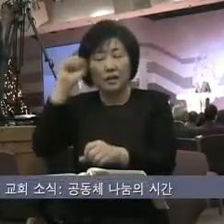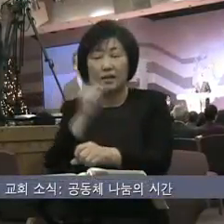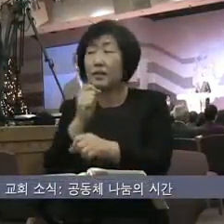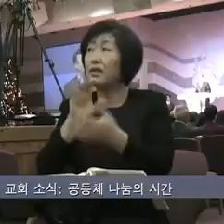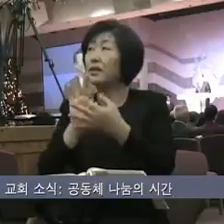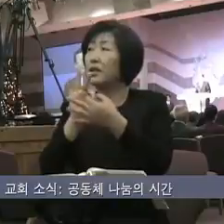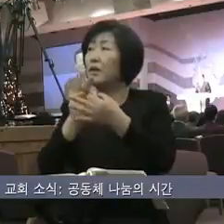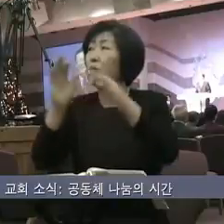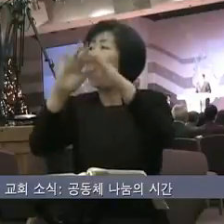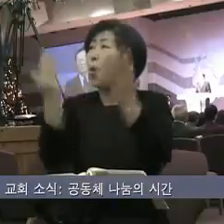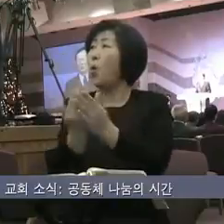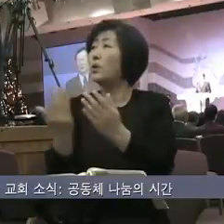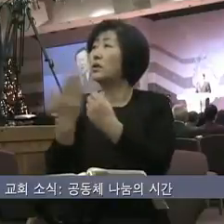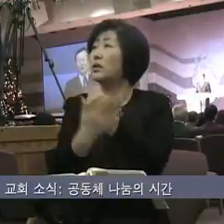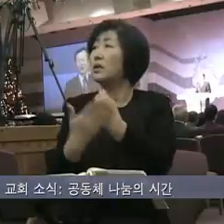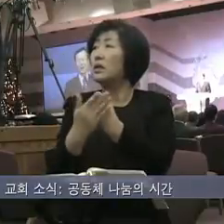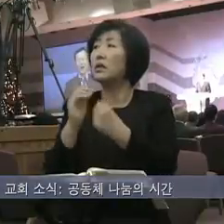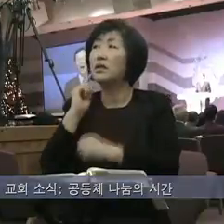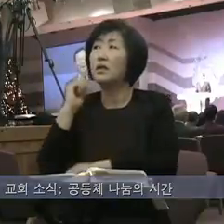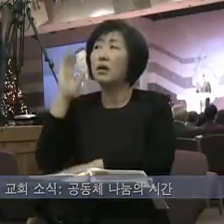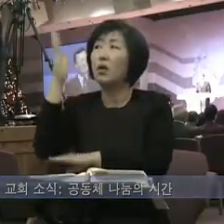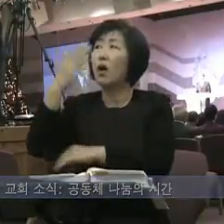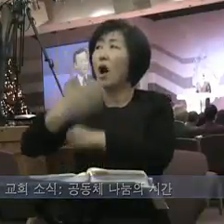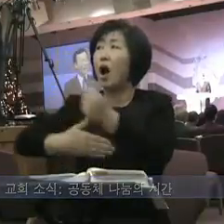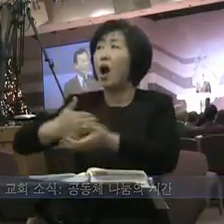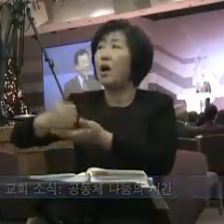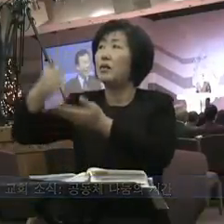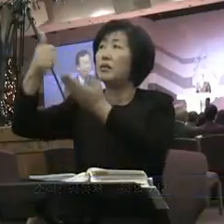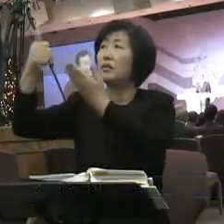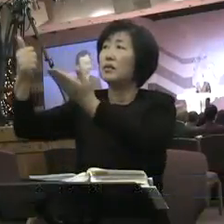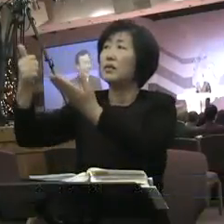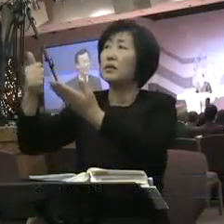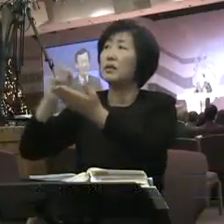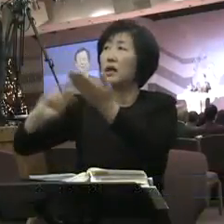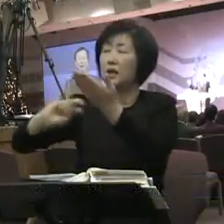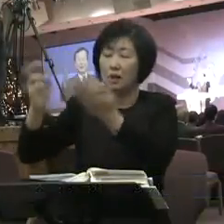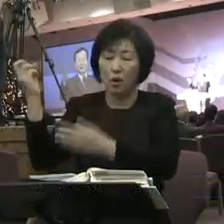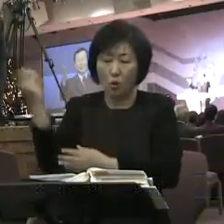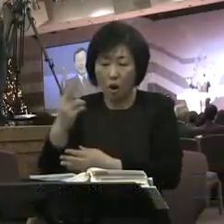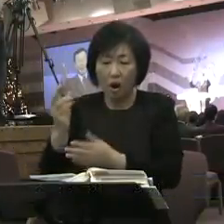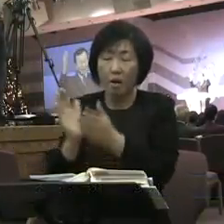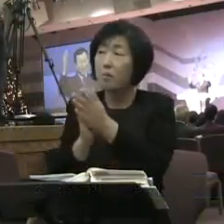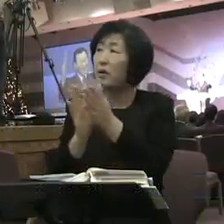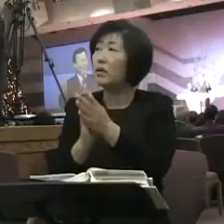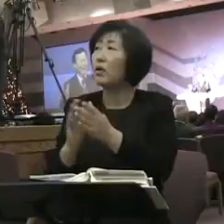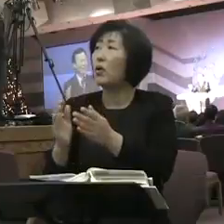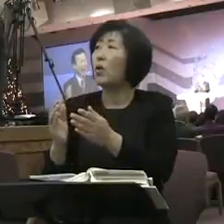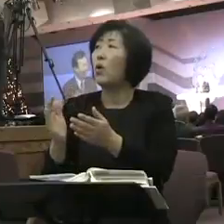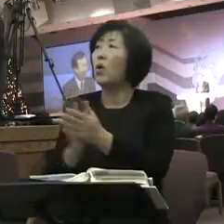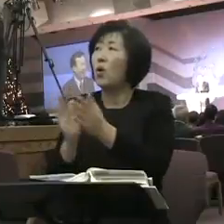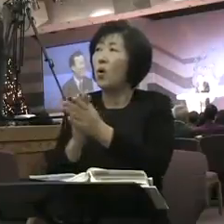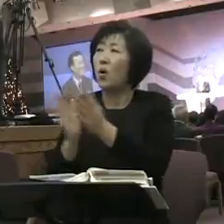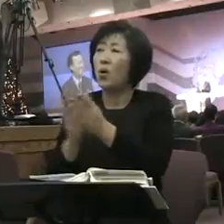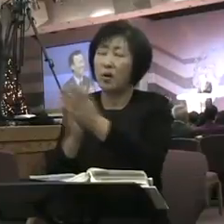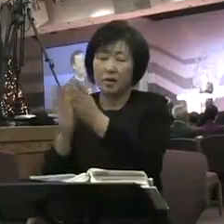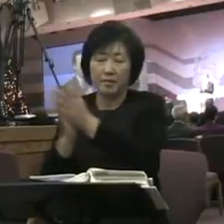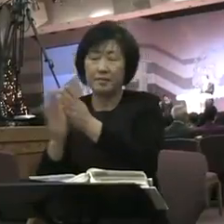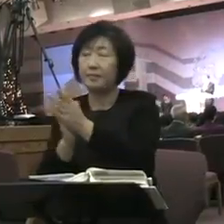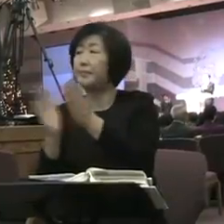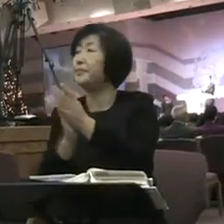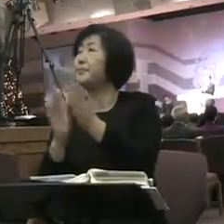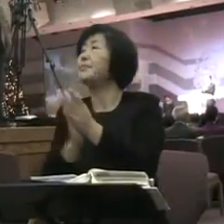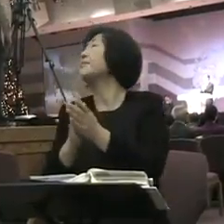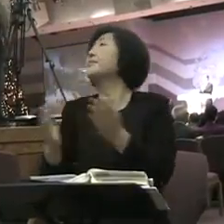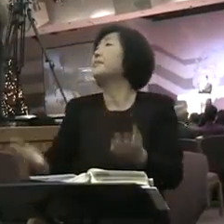보여주신 모든 은혜, 모든 영광 하나님께 우리의 찬양과 우리의 박수로 이 시간 올려드리길 원합니다. 할렐루야.